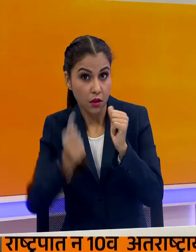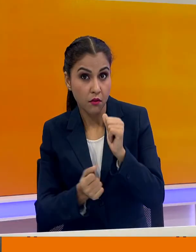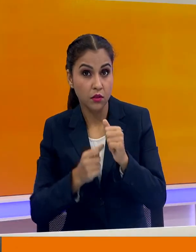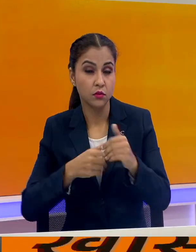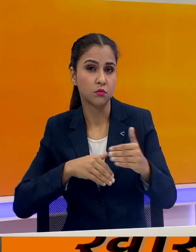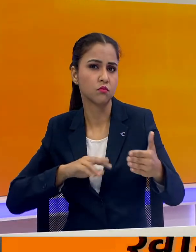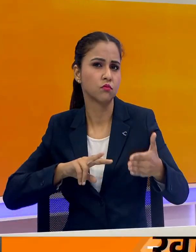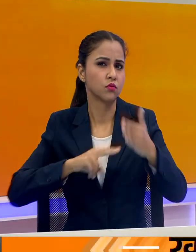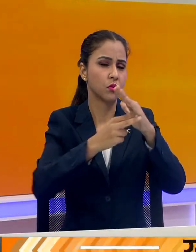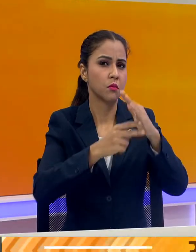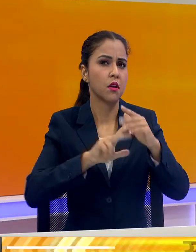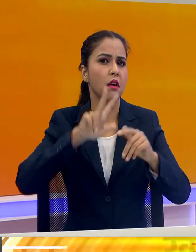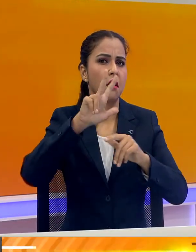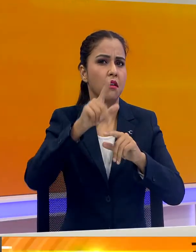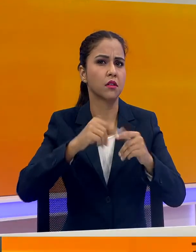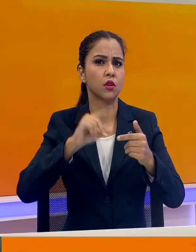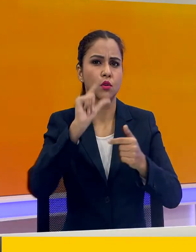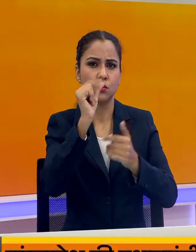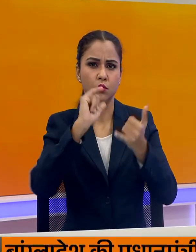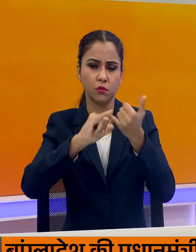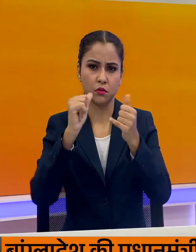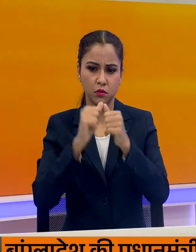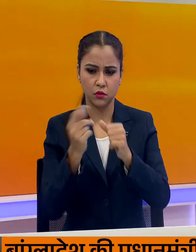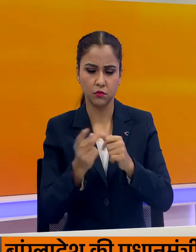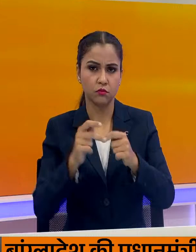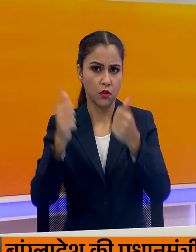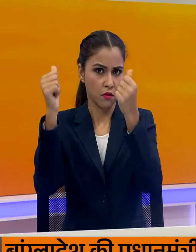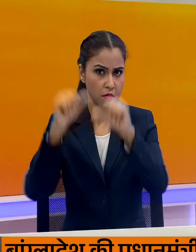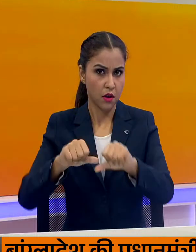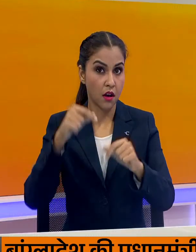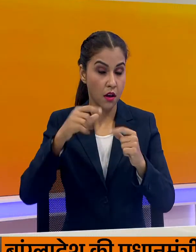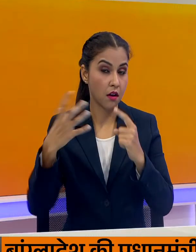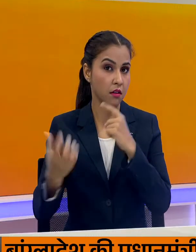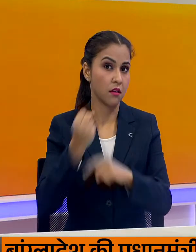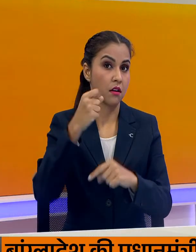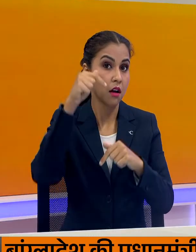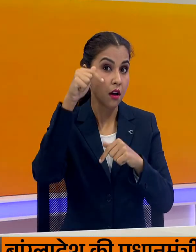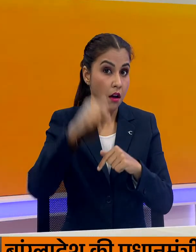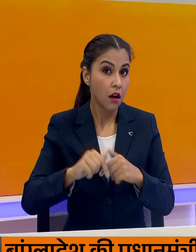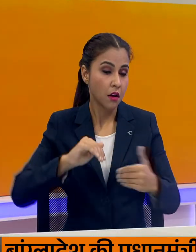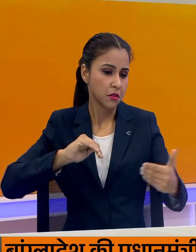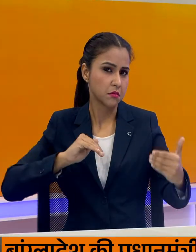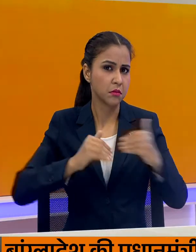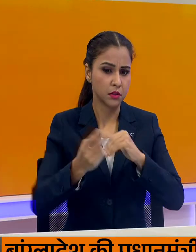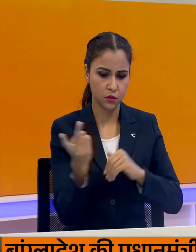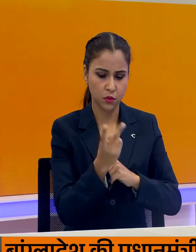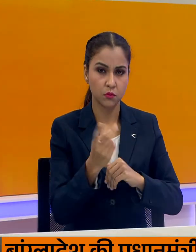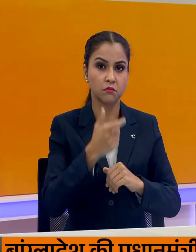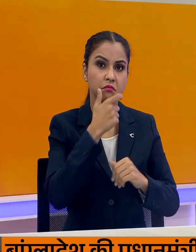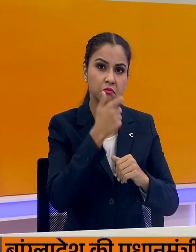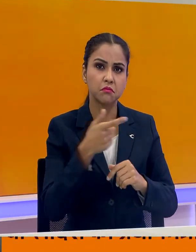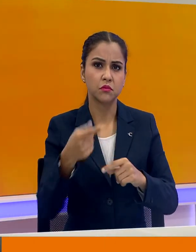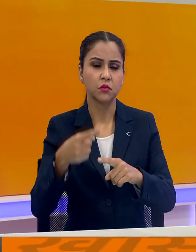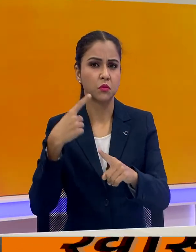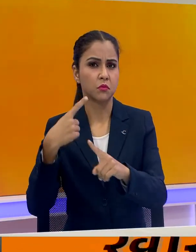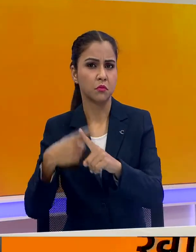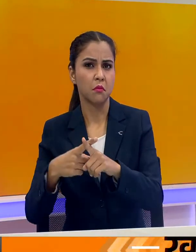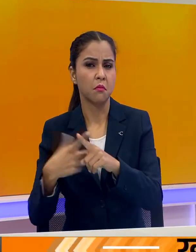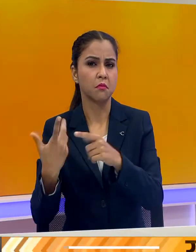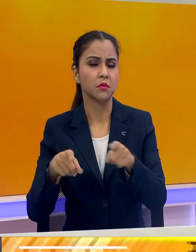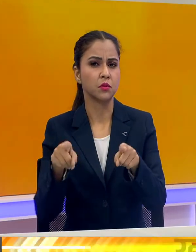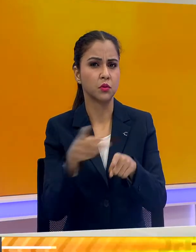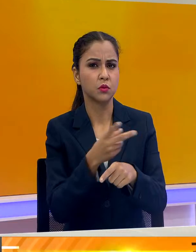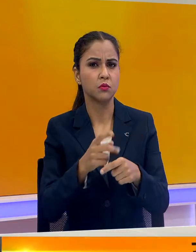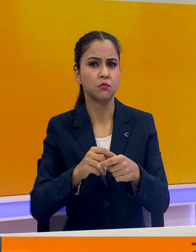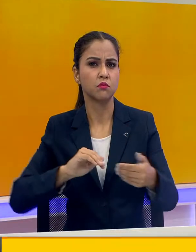में USA को हराने में सफलता हासिल की थी। आज को मैच में दोनों ही टीमों की कोशिश जीत के साथ ग्रुप